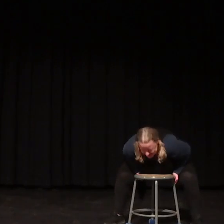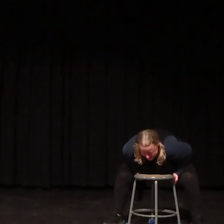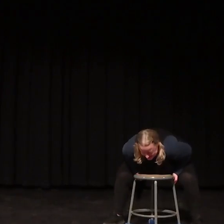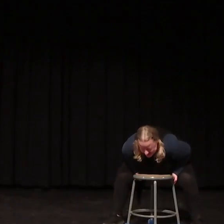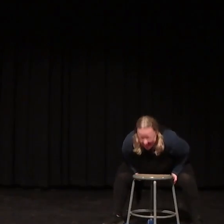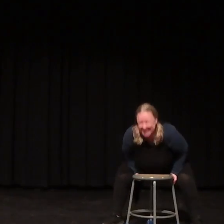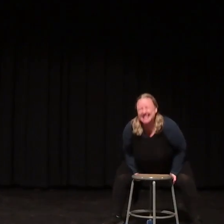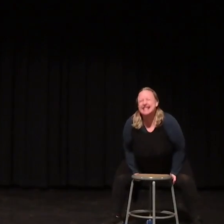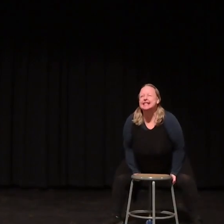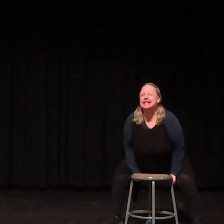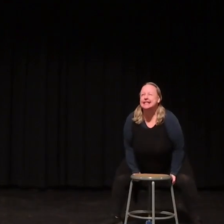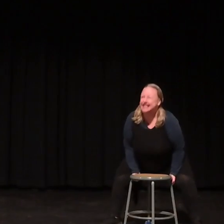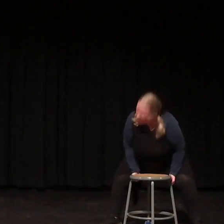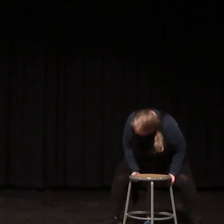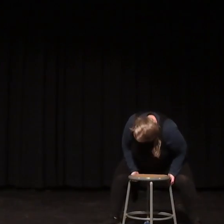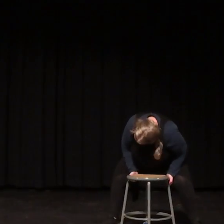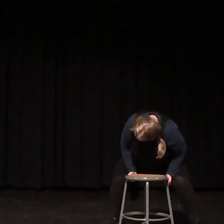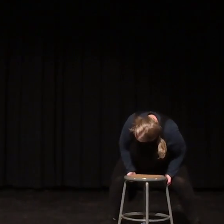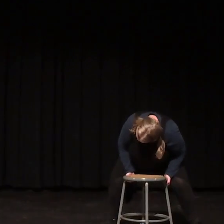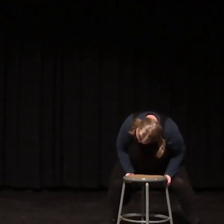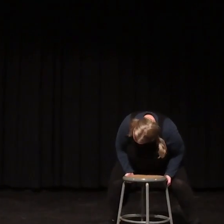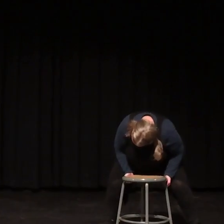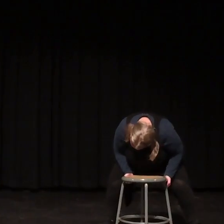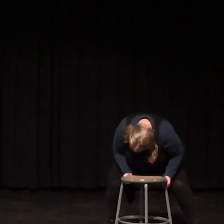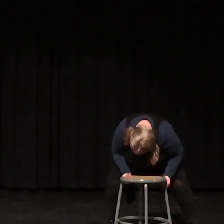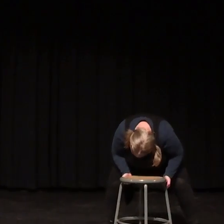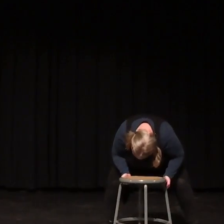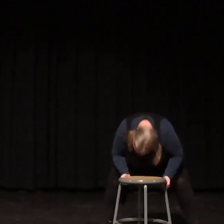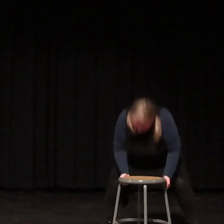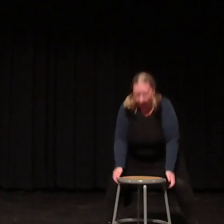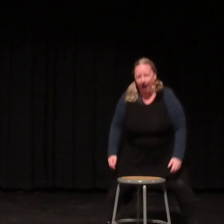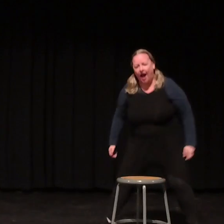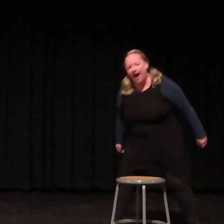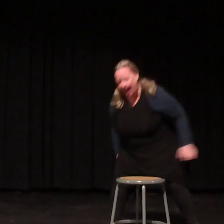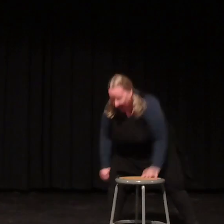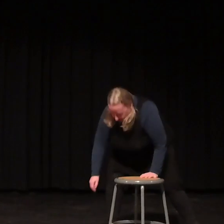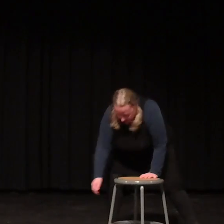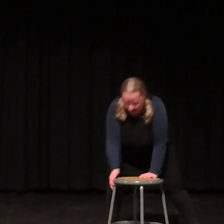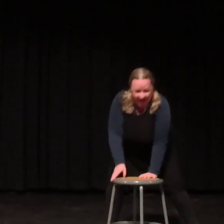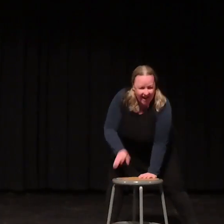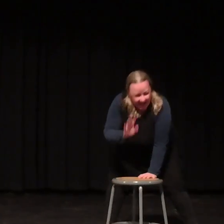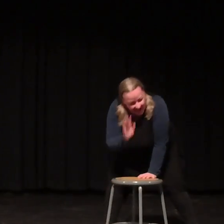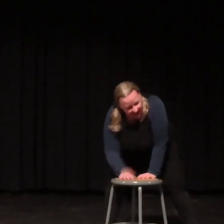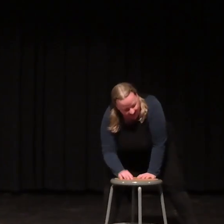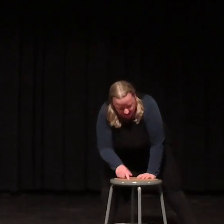ben là. Oh, ben là. OK.